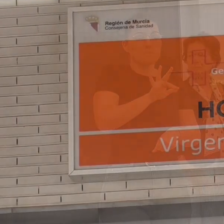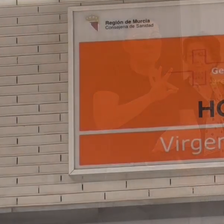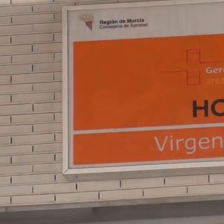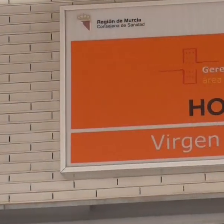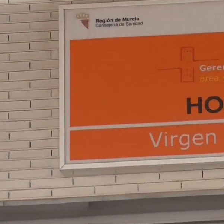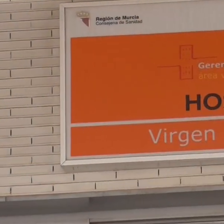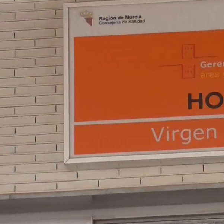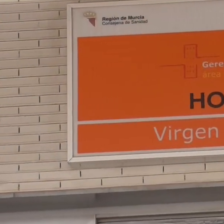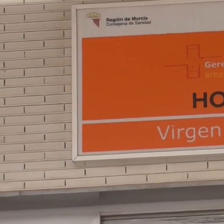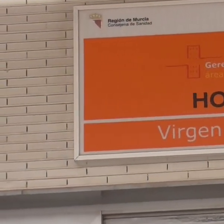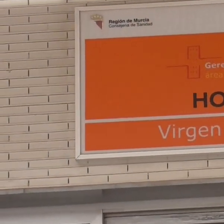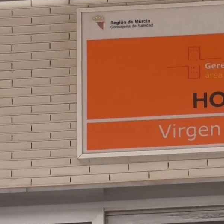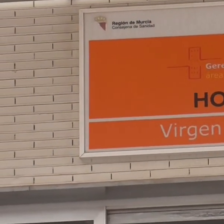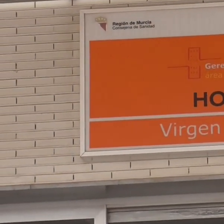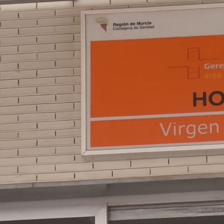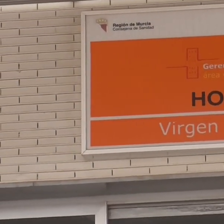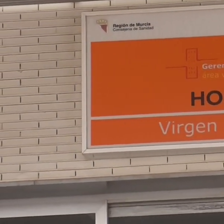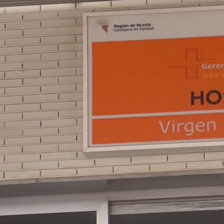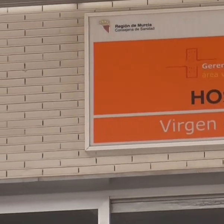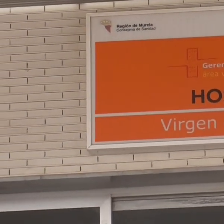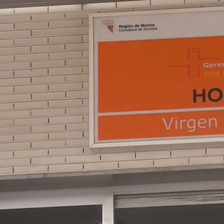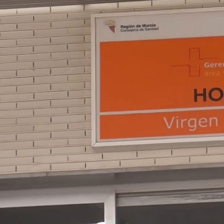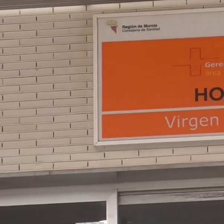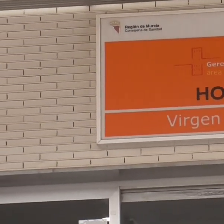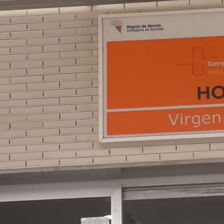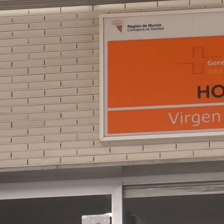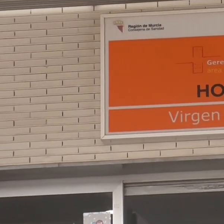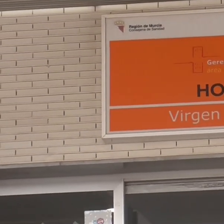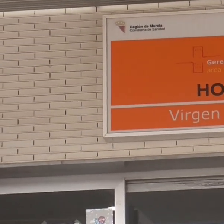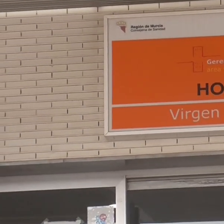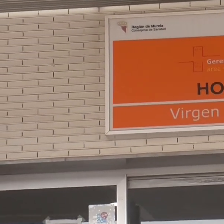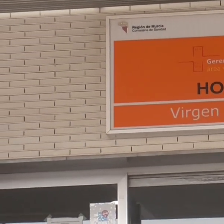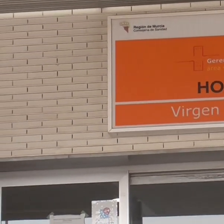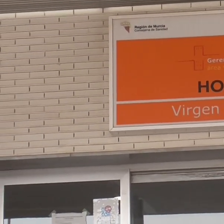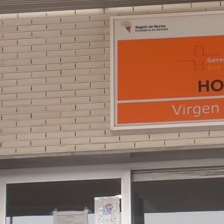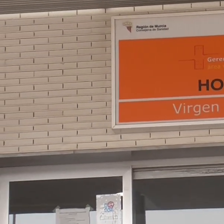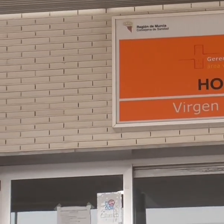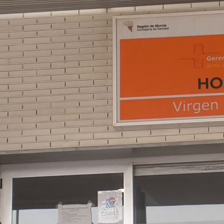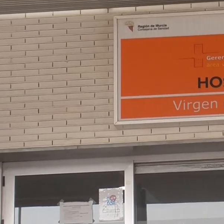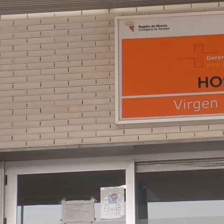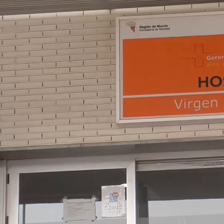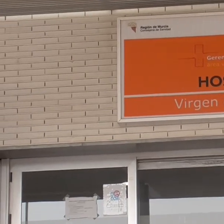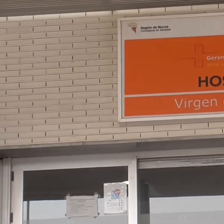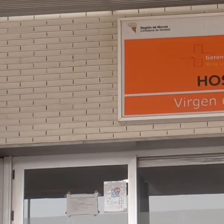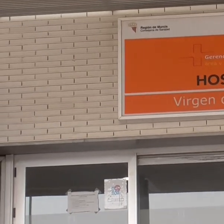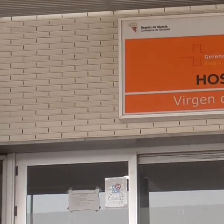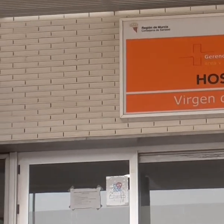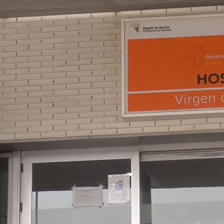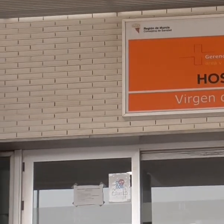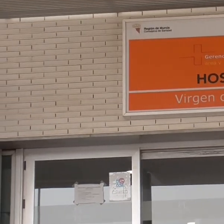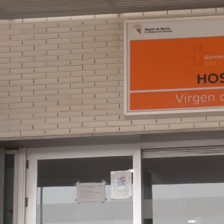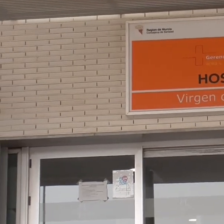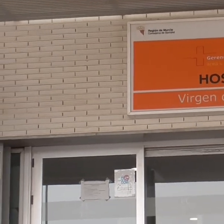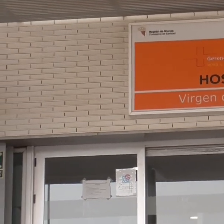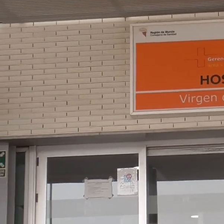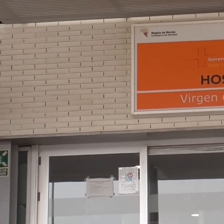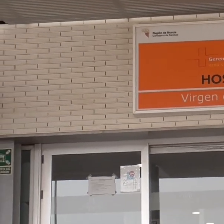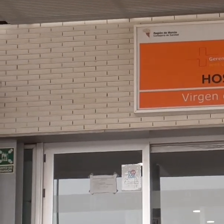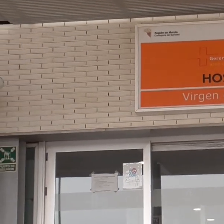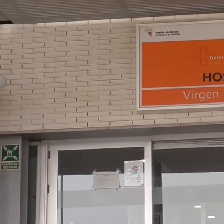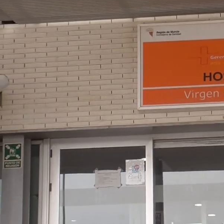no pasaba nada si los distribuía de forma, desde nuestro punto de vista, nada